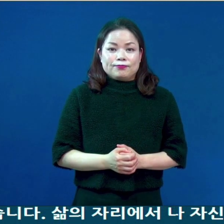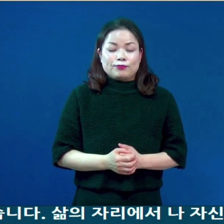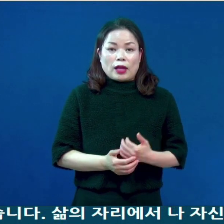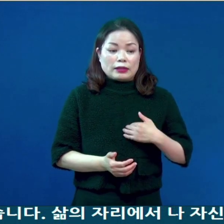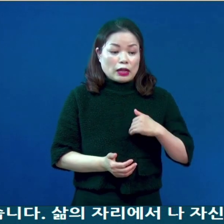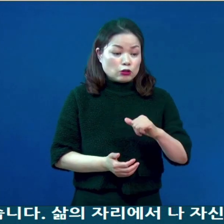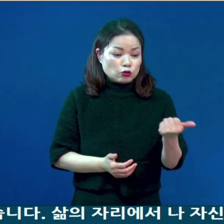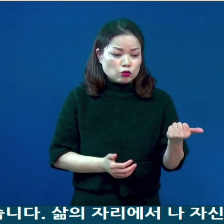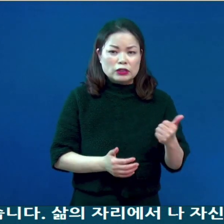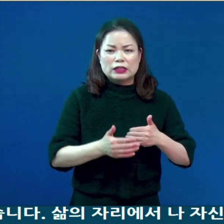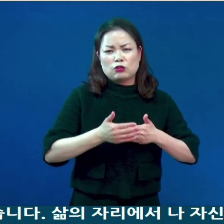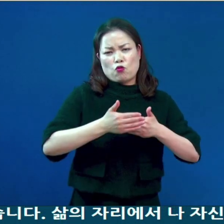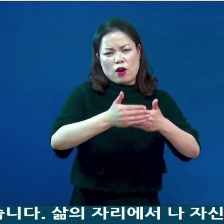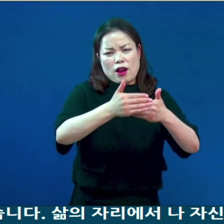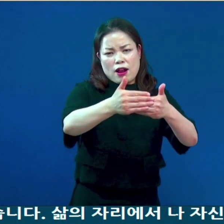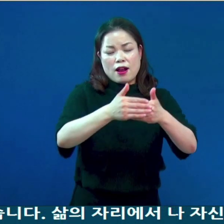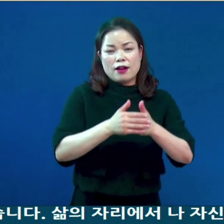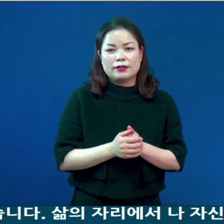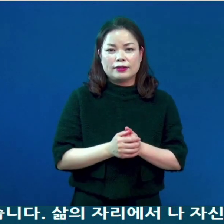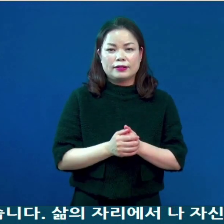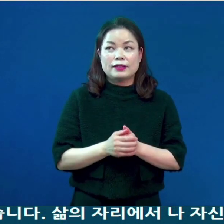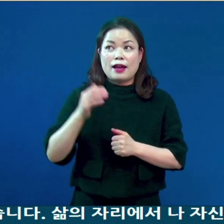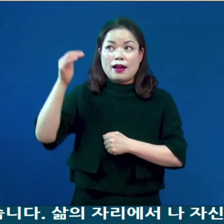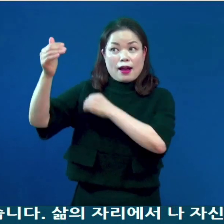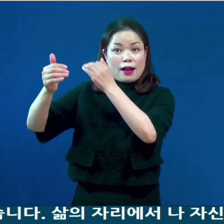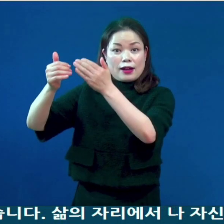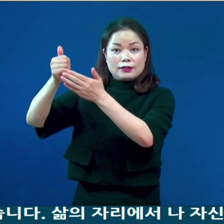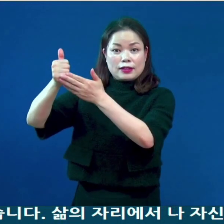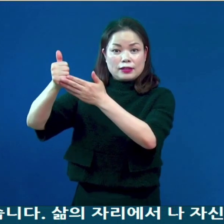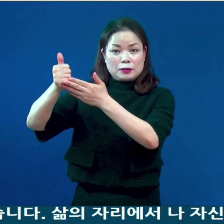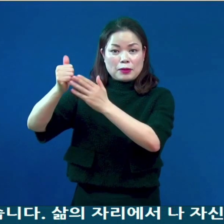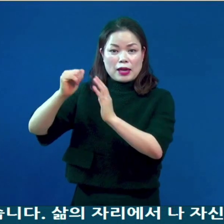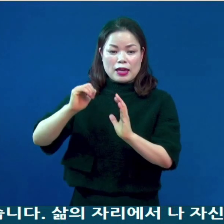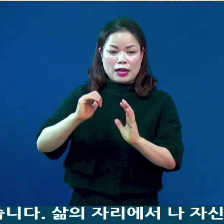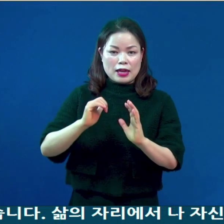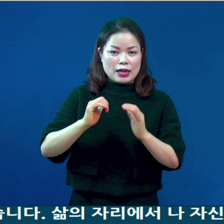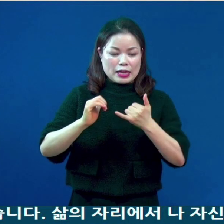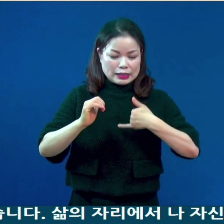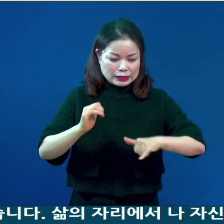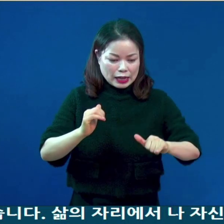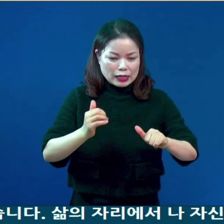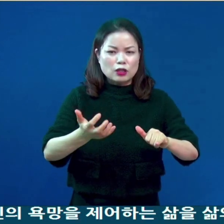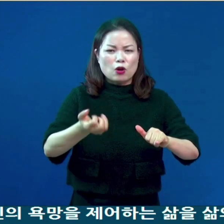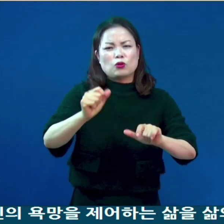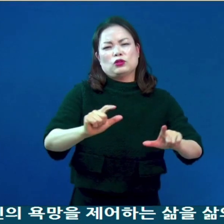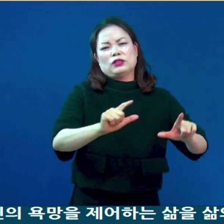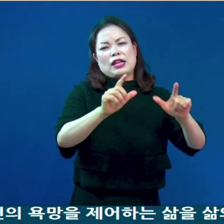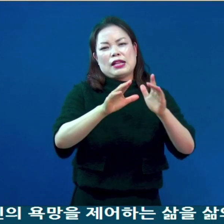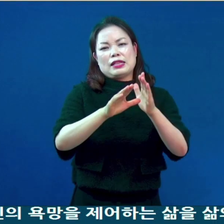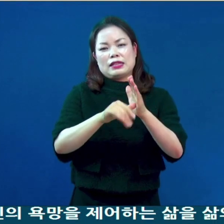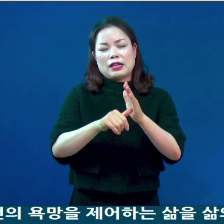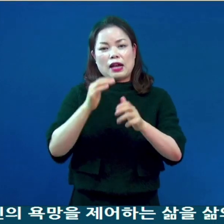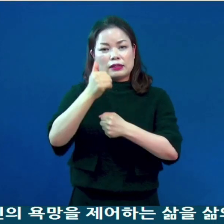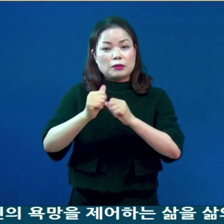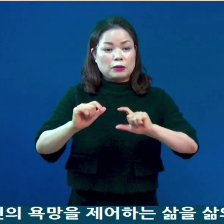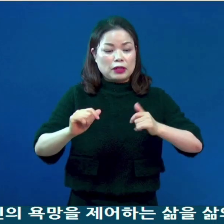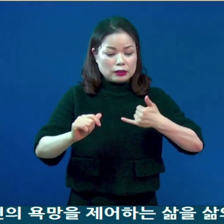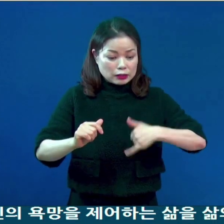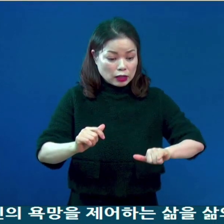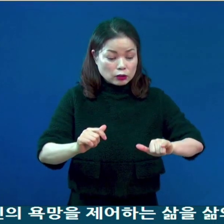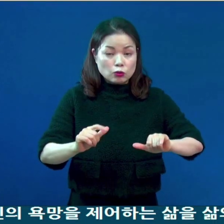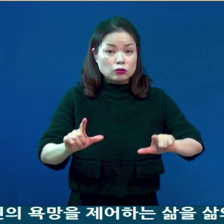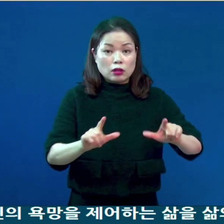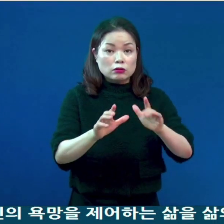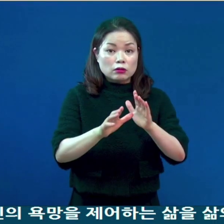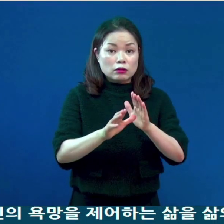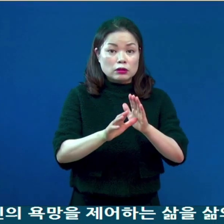나를 죽이는 과정은 사실은 하나님의 자녀로서 살아갈 때부터 시작이 됩니다. 하나님의 자녀로 안 살 때는 나를 죽일 필요가